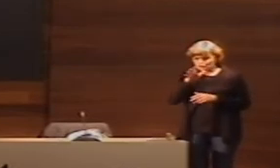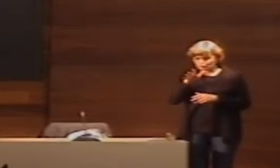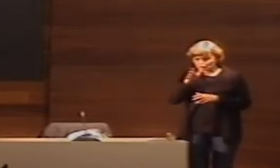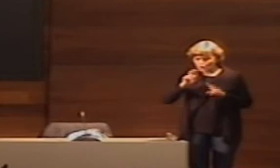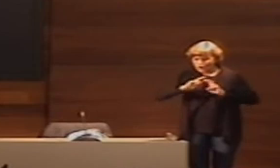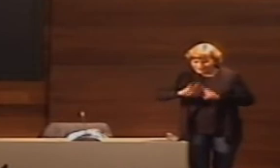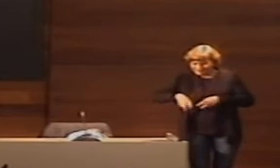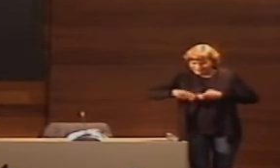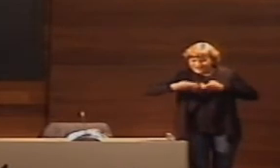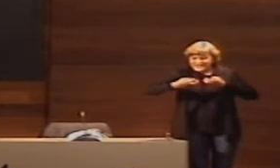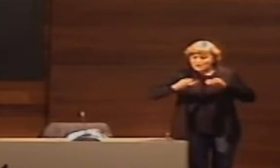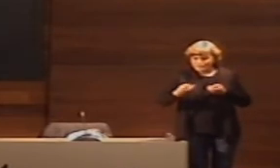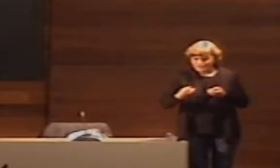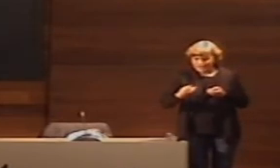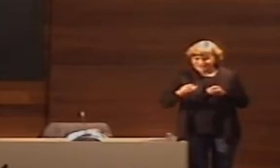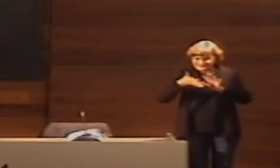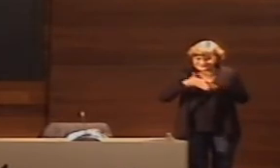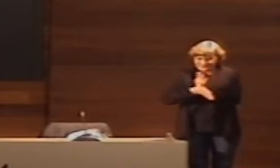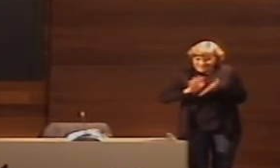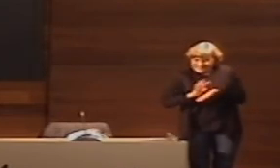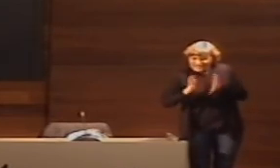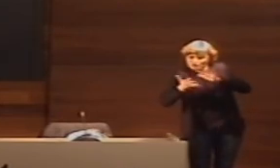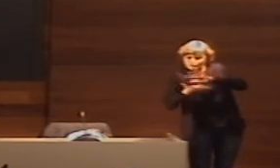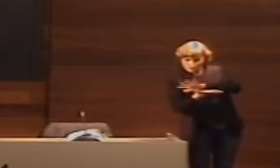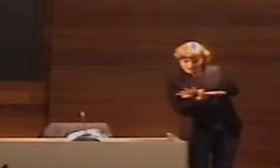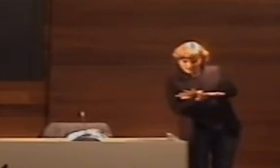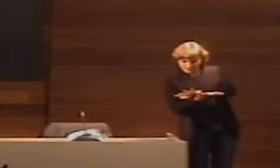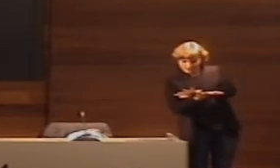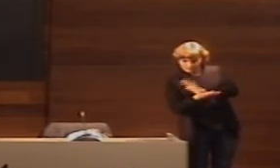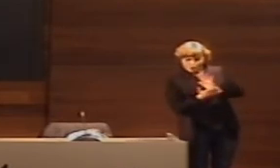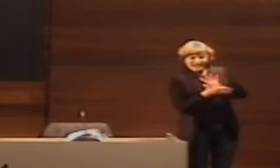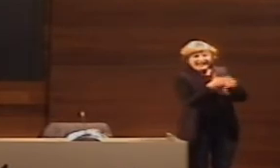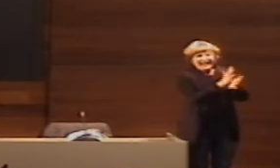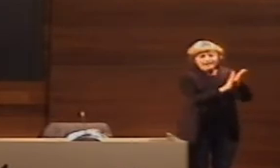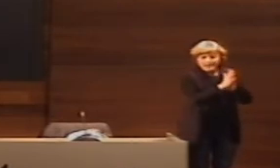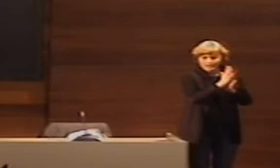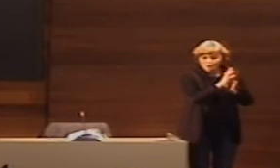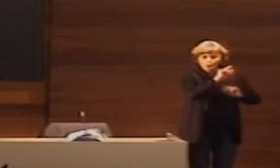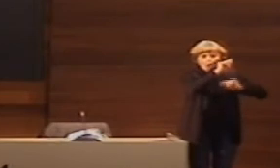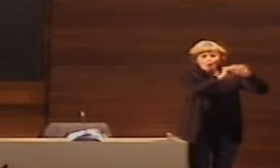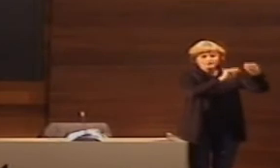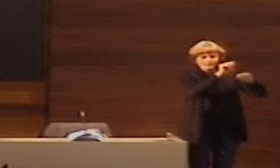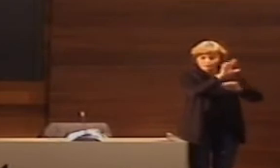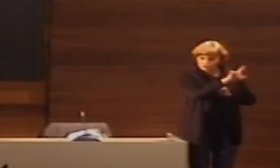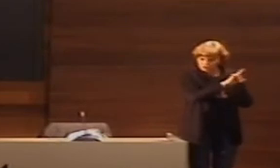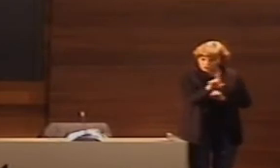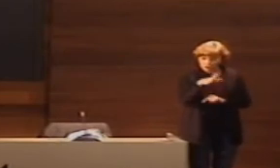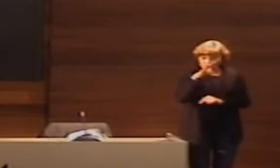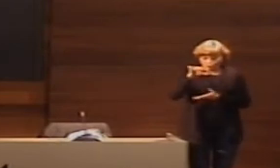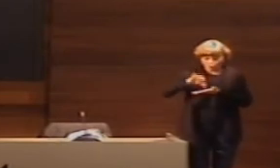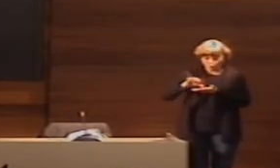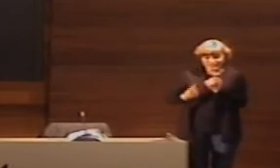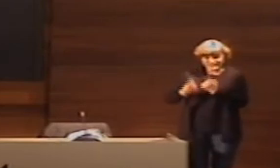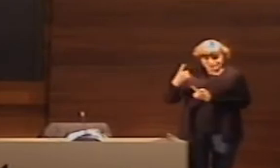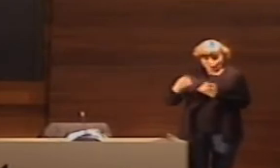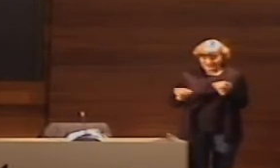transformar, no quemar, porque quemar es muy fácil, pero toda esa contaminación luego en las ciudades, que si los coches no pueden circular, que ya hay un humo que